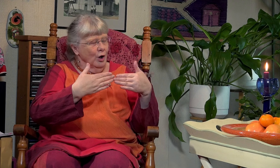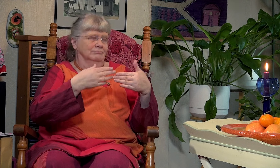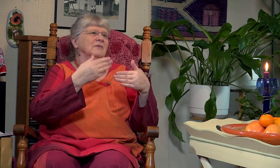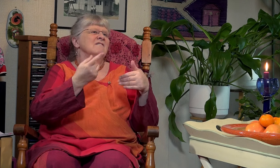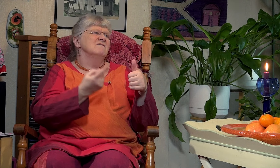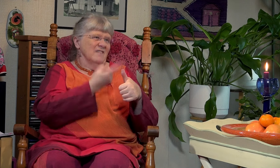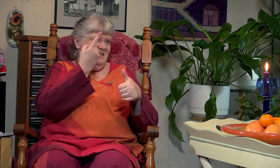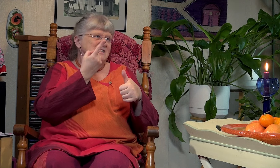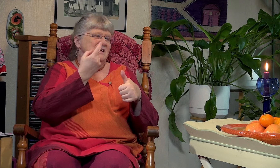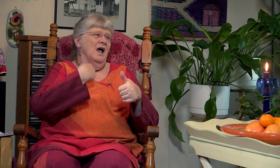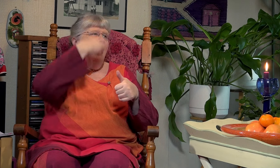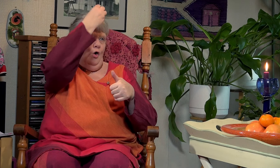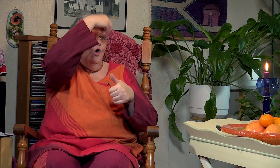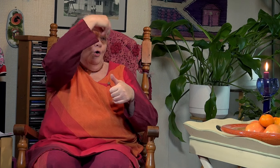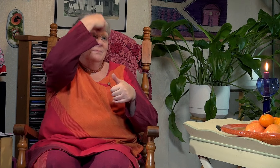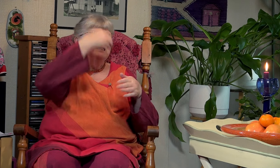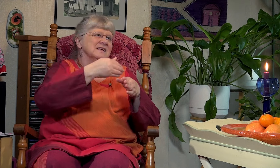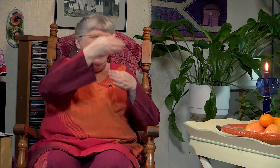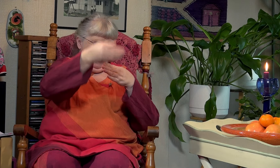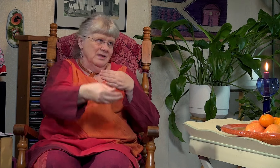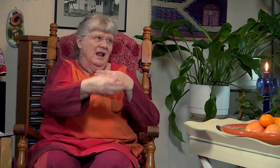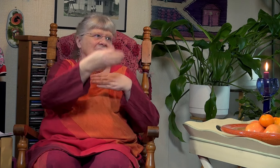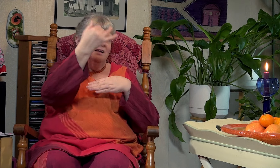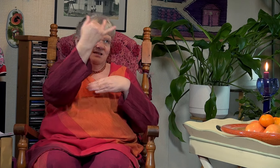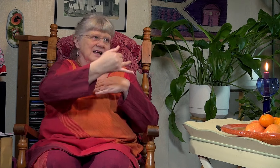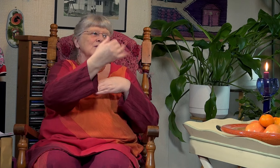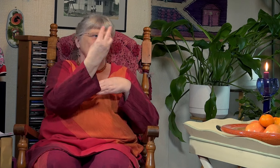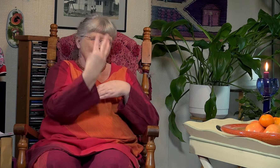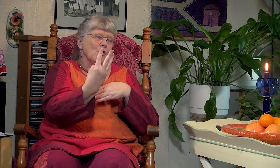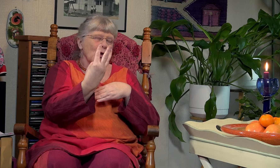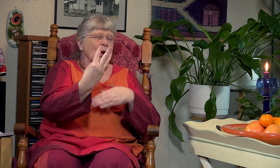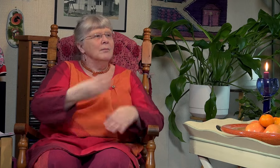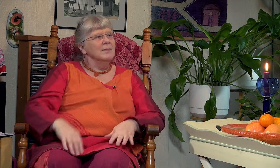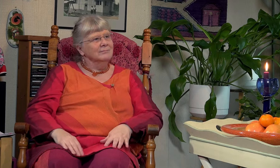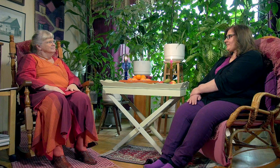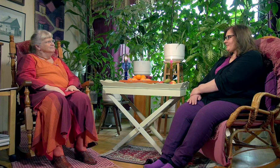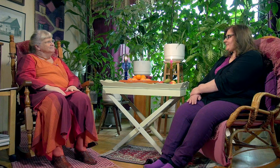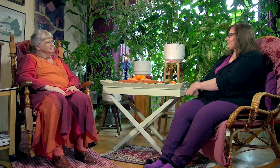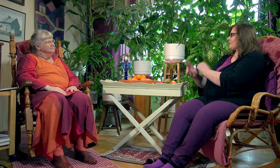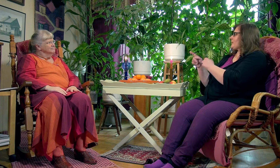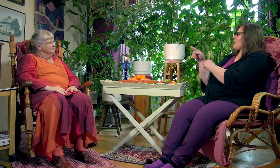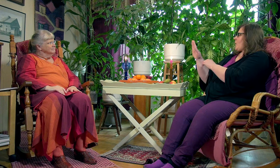varsinaisen tulkin työn olen aloittanut vasta sitten opiskelujen jälkeen 73.